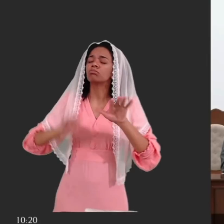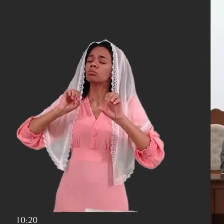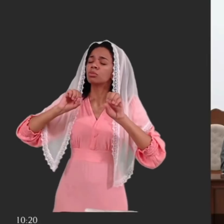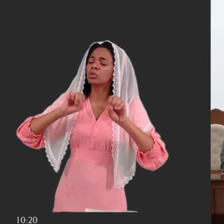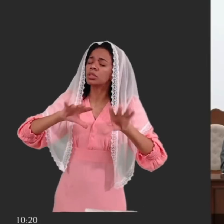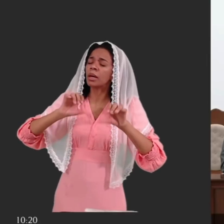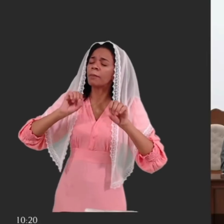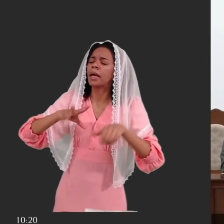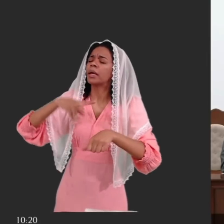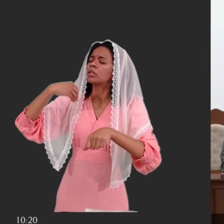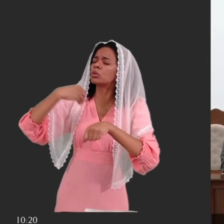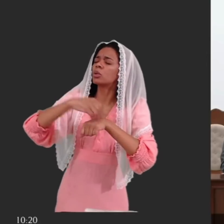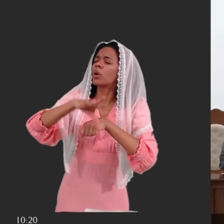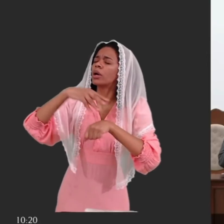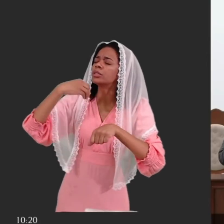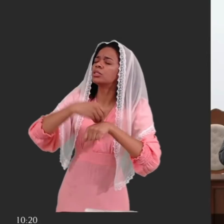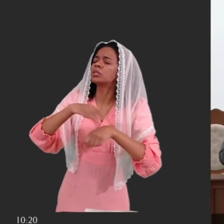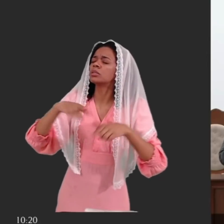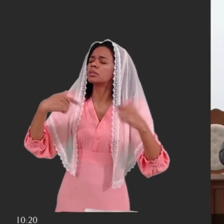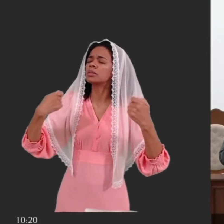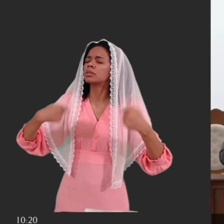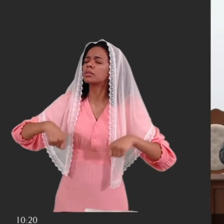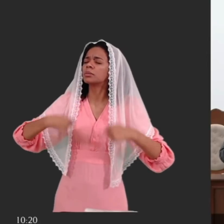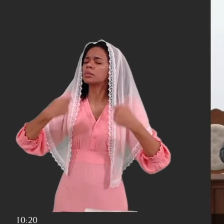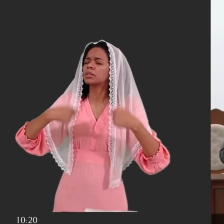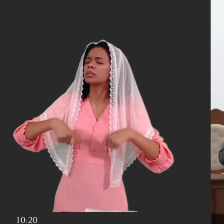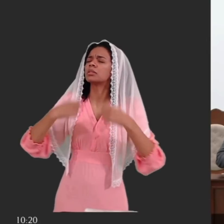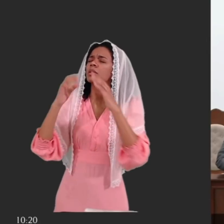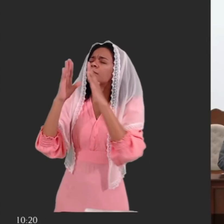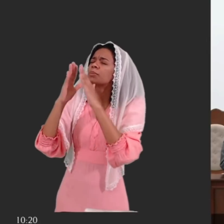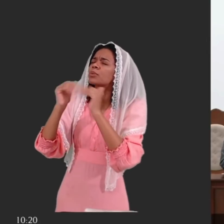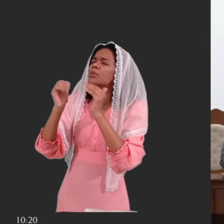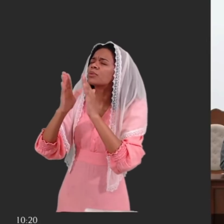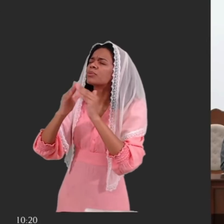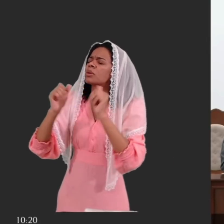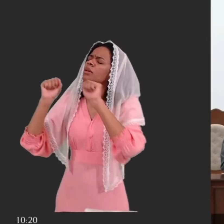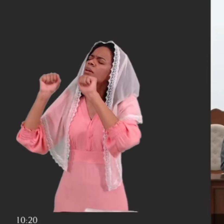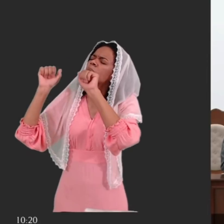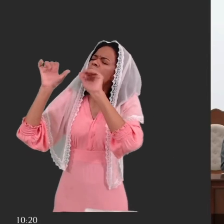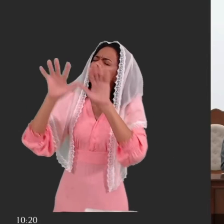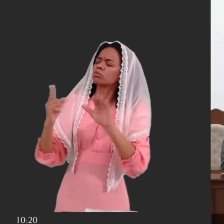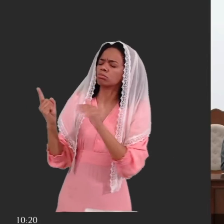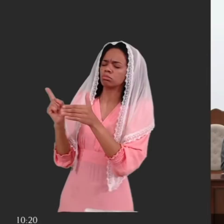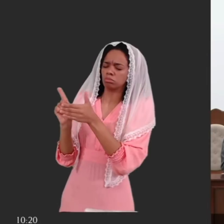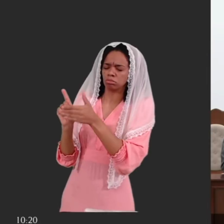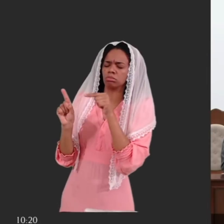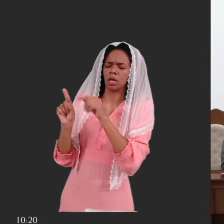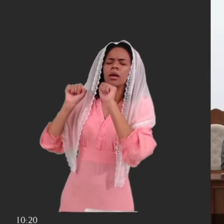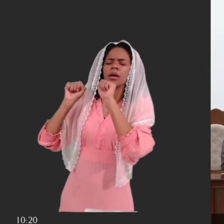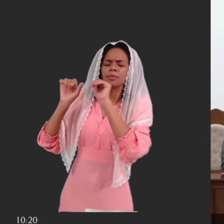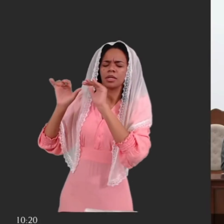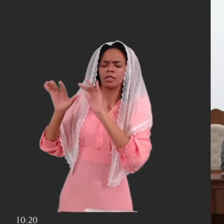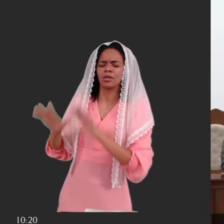esclarecimento necessário que seja, Senhor, apresentado, queira abençoar e guiar o teu servo em tudo.